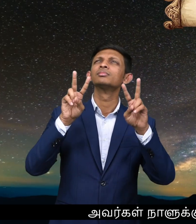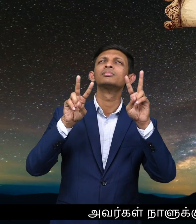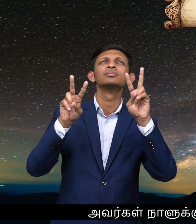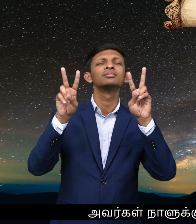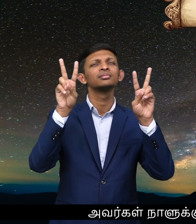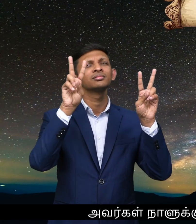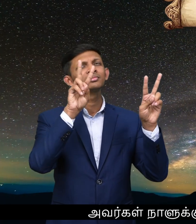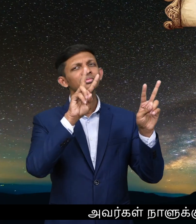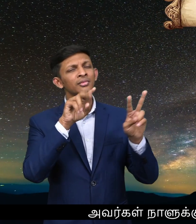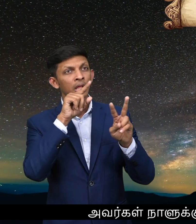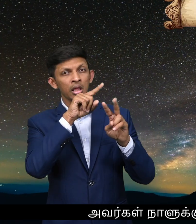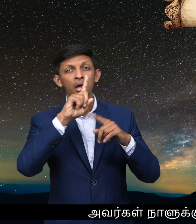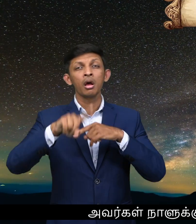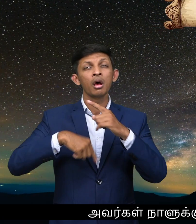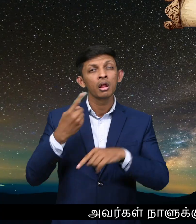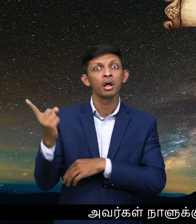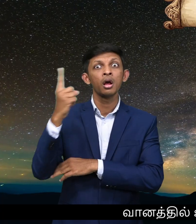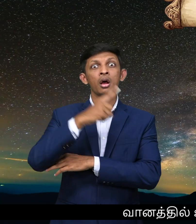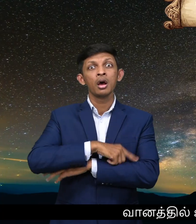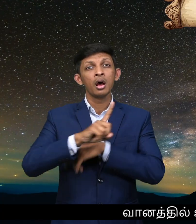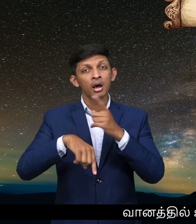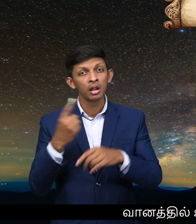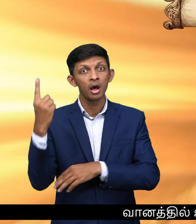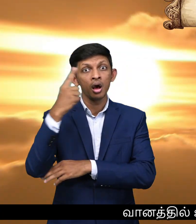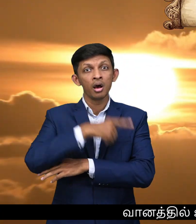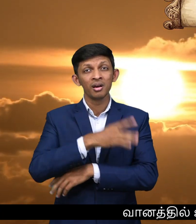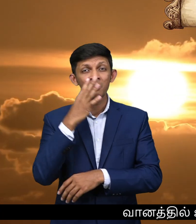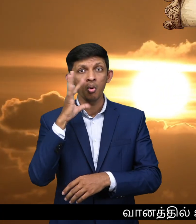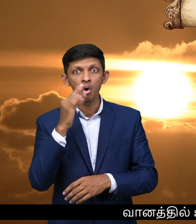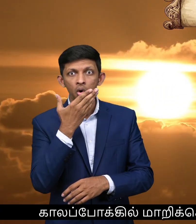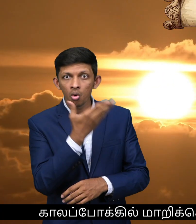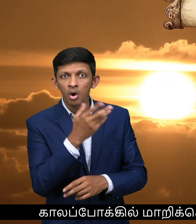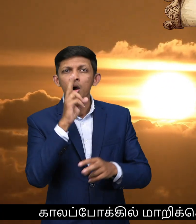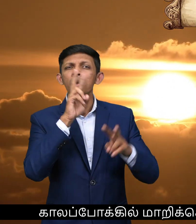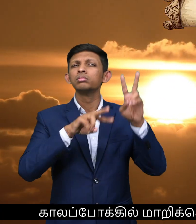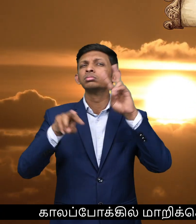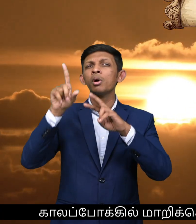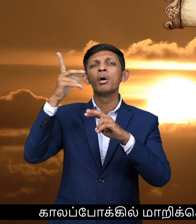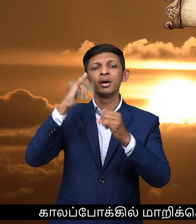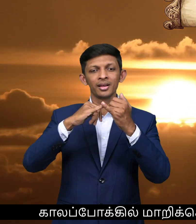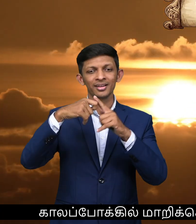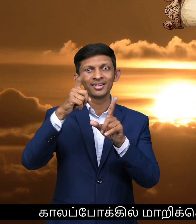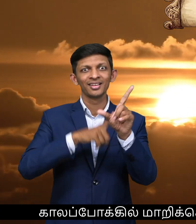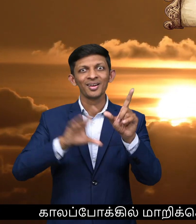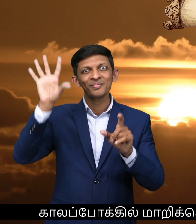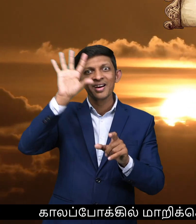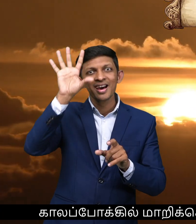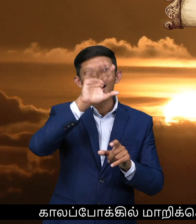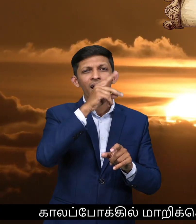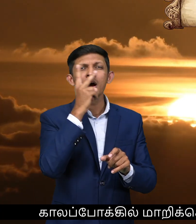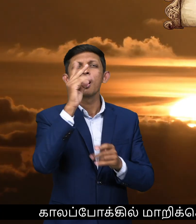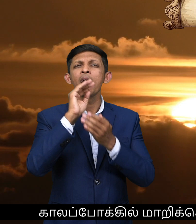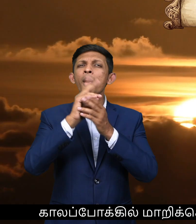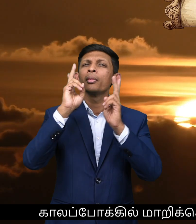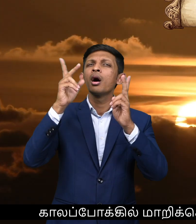அவர்கள் நாளுக்கு நாள் அவற்றை கவனித்து வானத்தில் உள்ள இந்த பொருட்கள் காலப்போக்கில் மாறிக்கொண்டே இருப்பதை